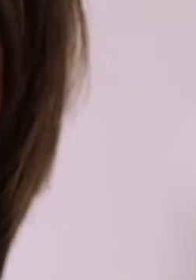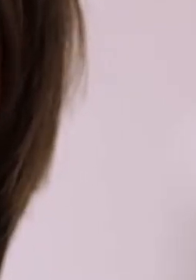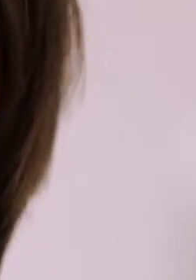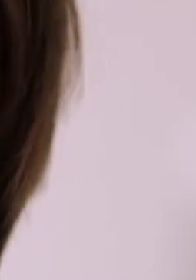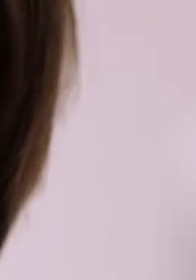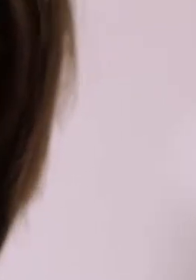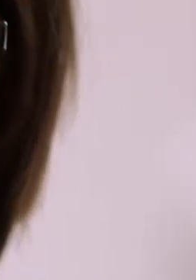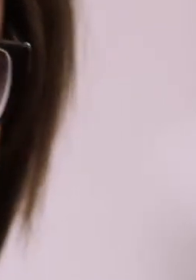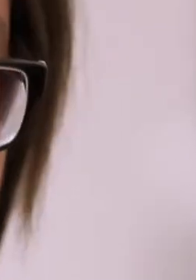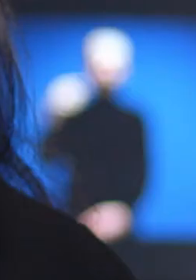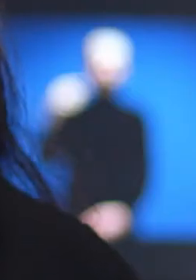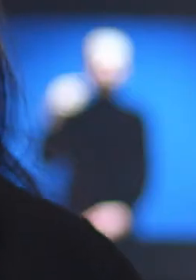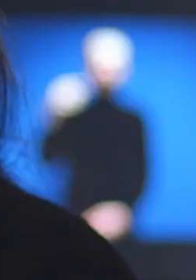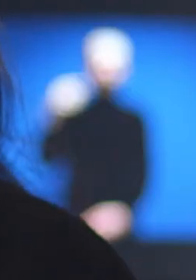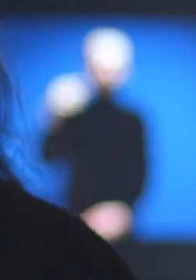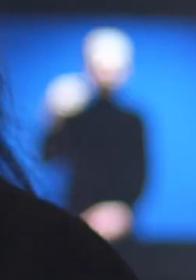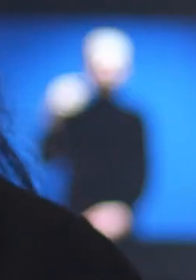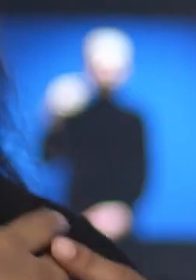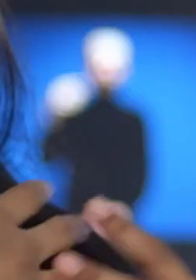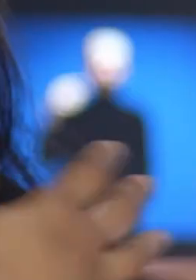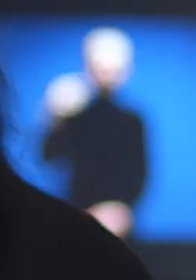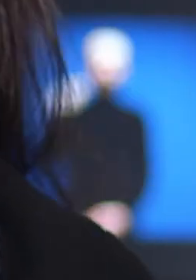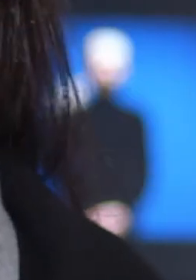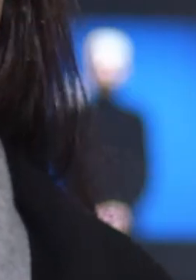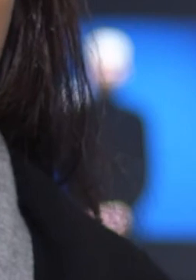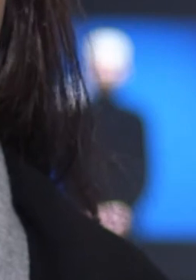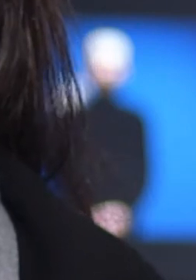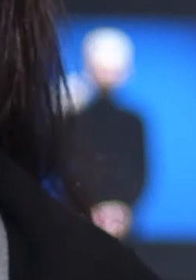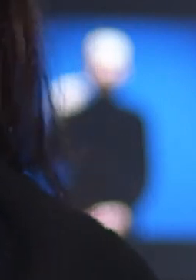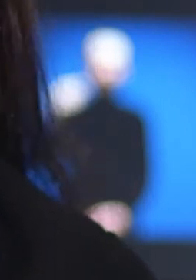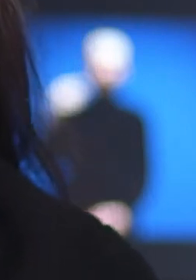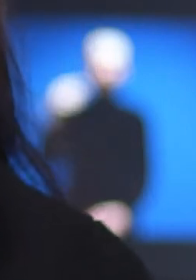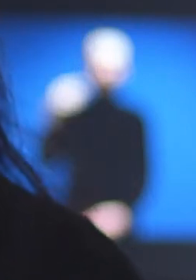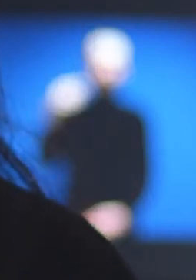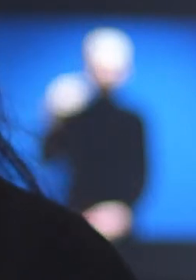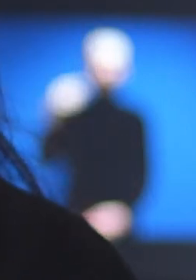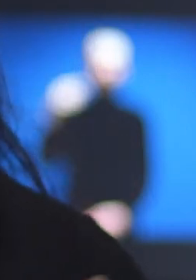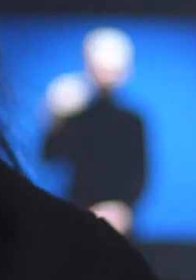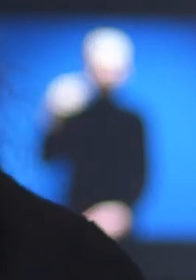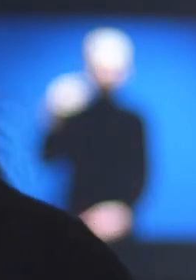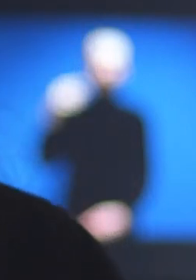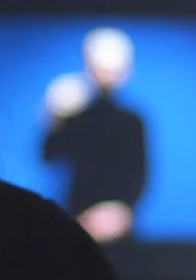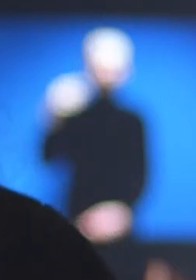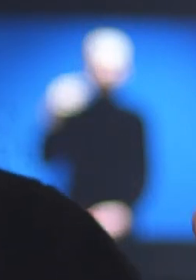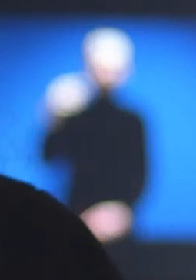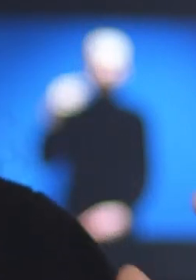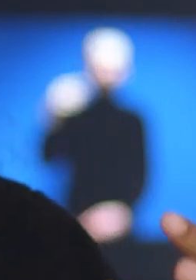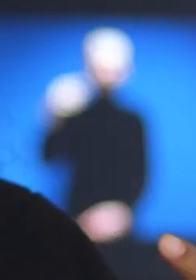Wir haben viele Modellen, die über die Prozesse Sprachen-Language werden, aber wir haben viele Fragen